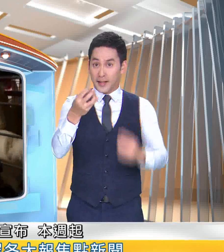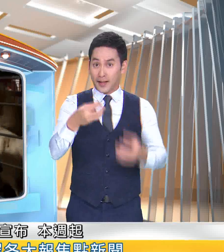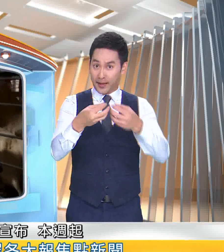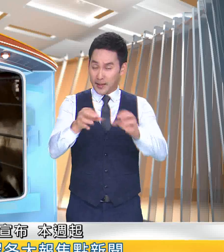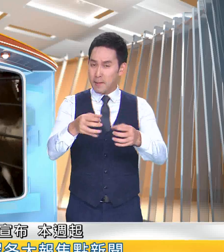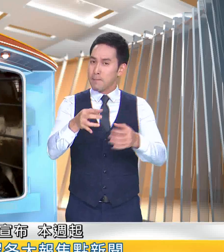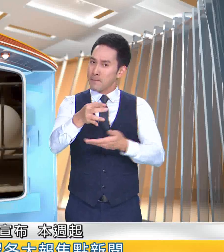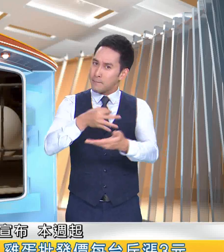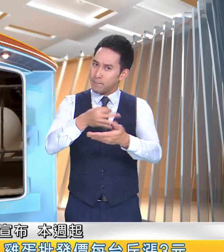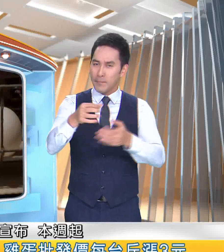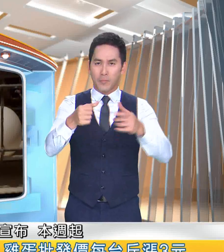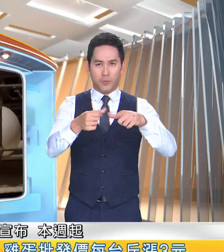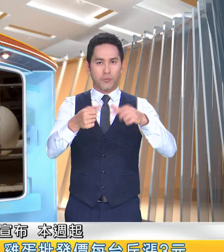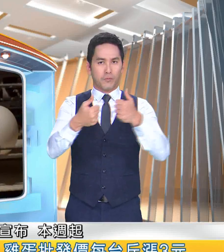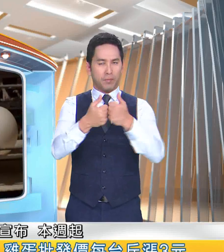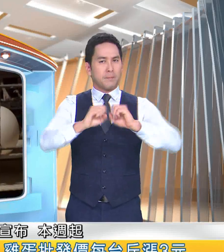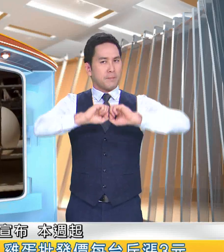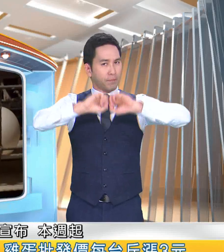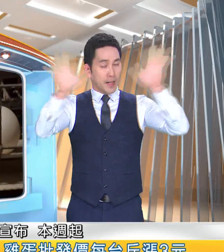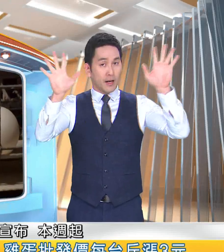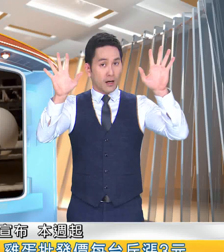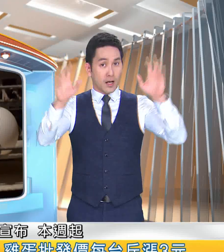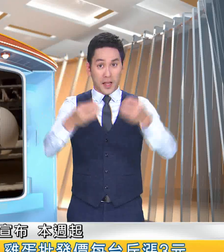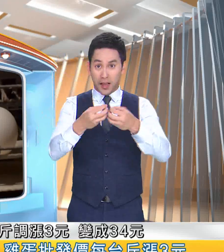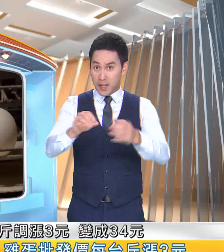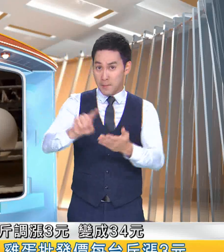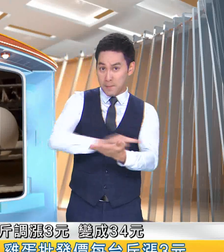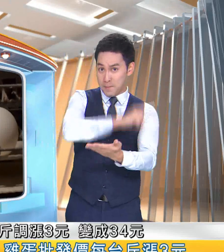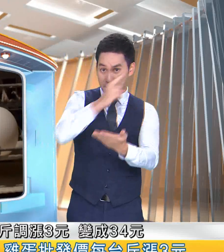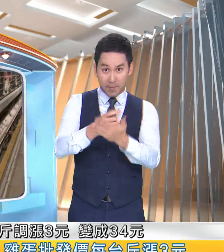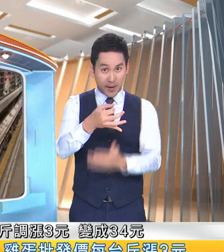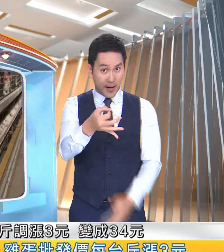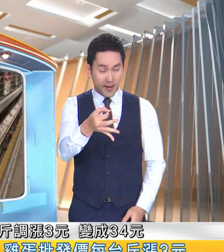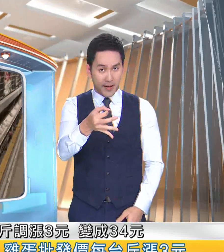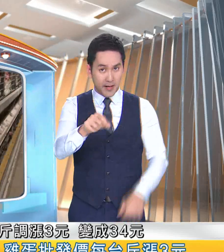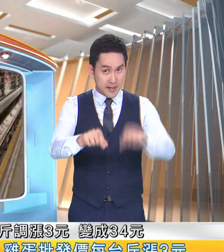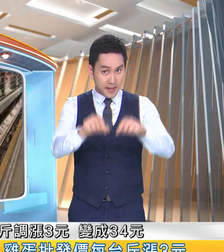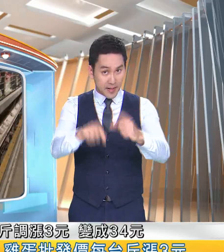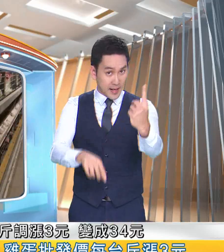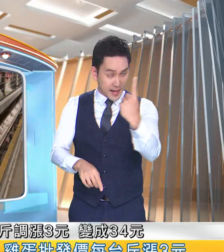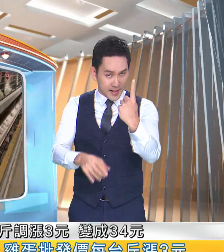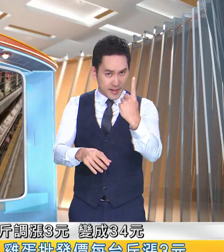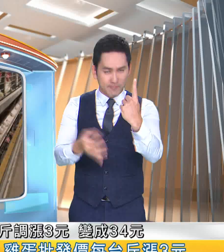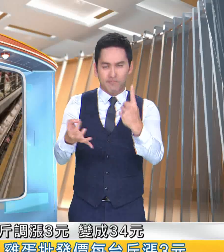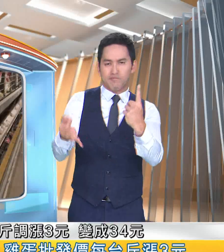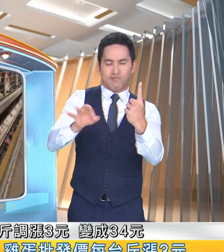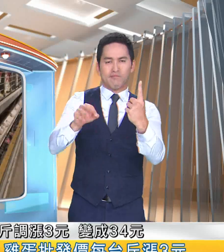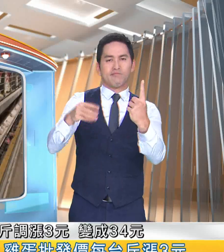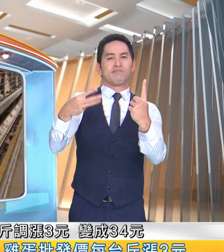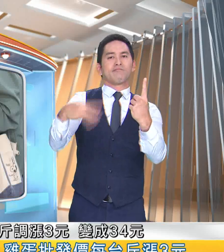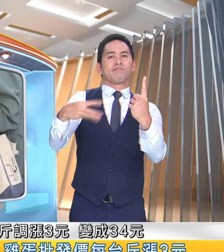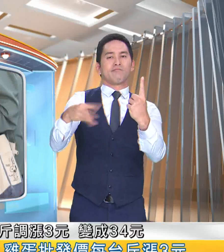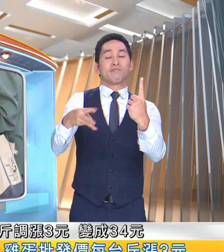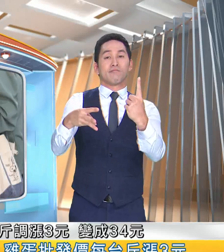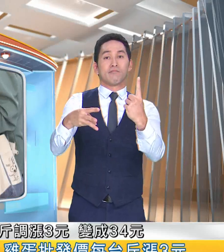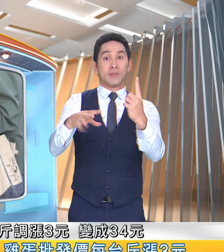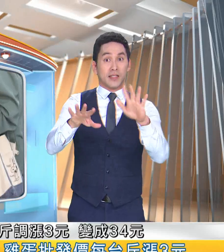台北市蛋商工会宣布，本周起鸡蛋的批发价从每台斤调